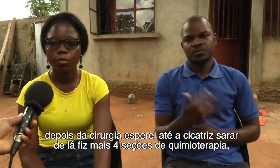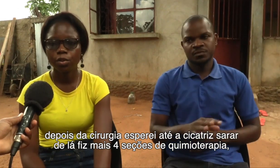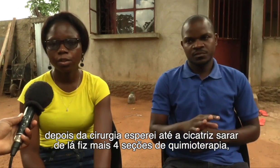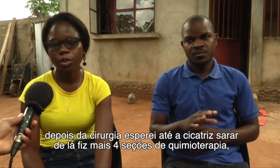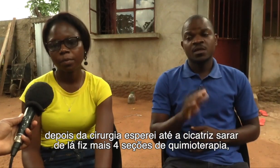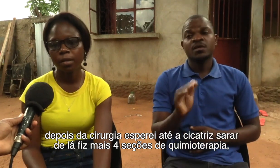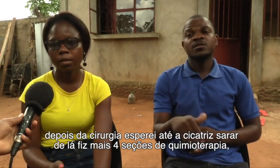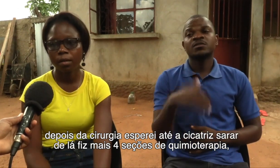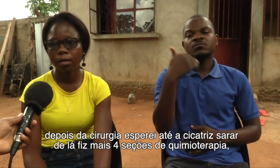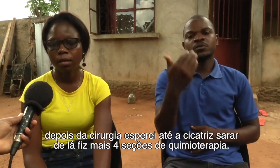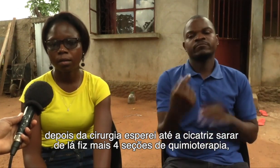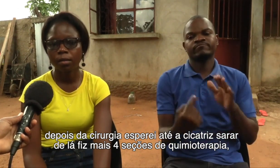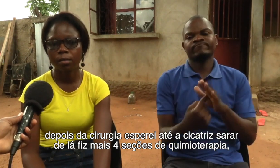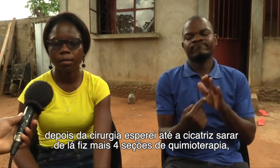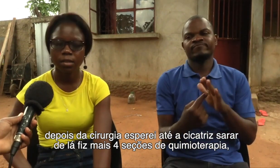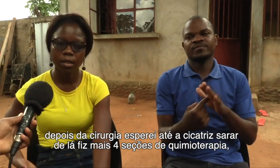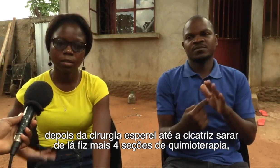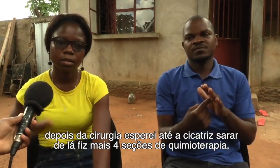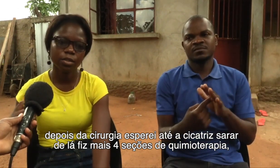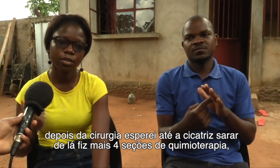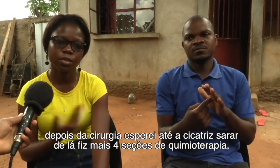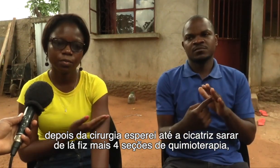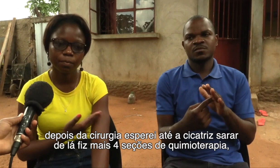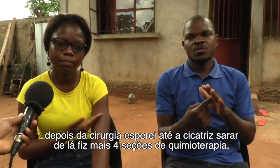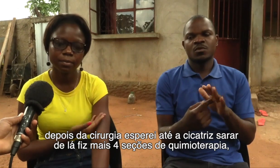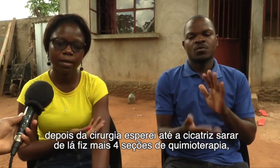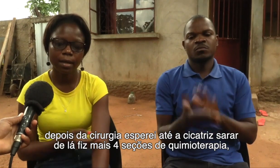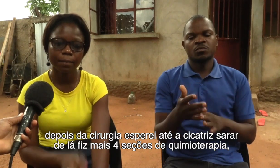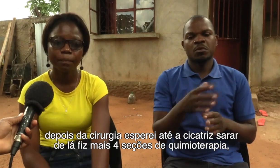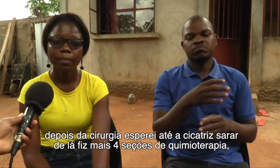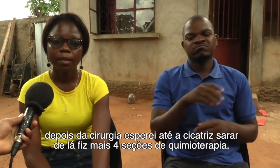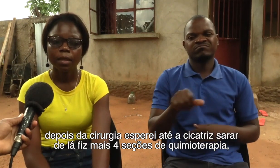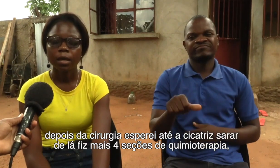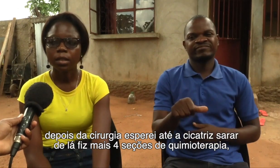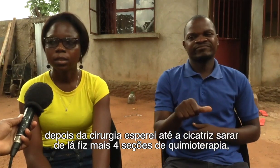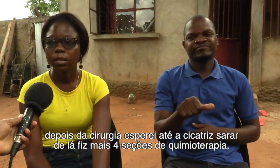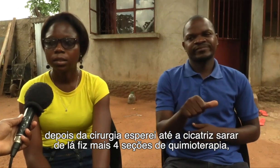Depois da cirurgia, esperei até a cicatriz sarar.